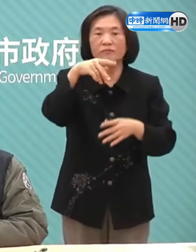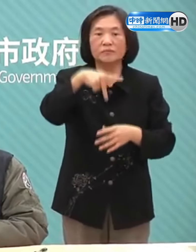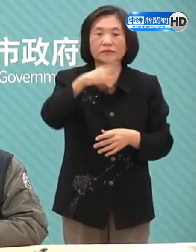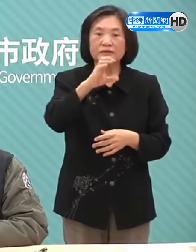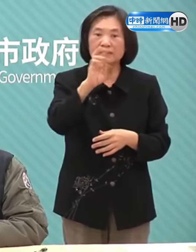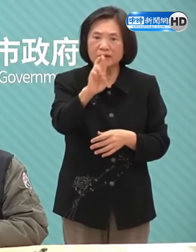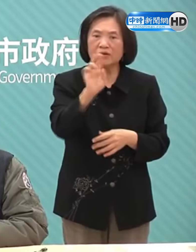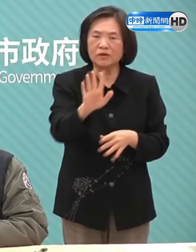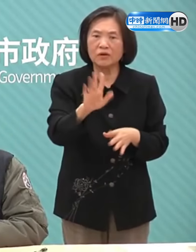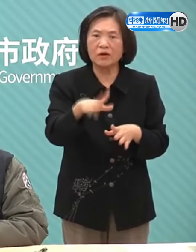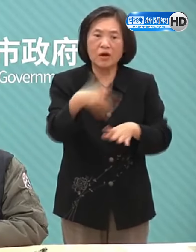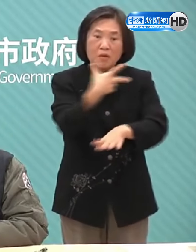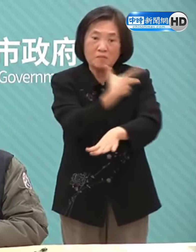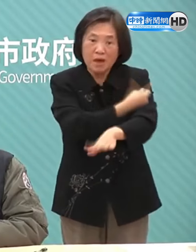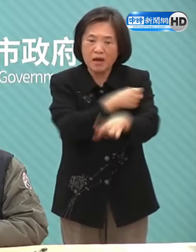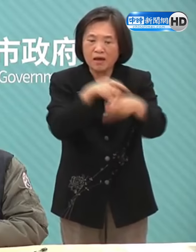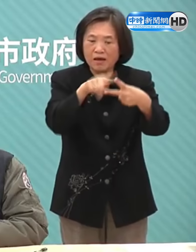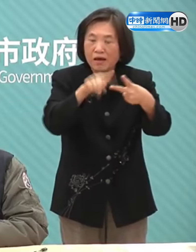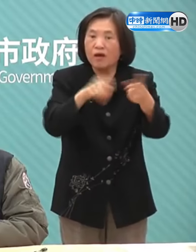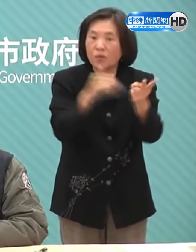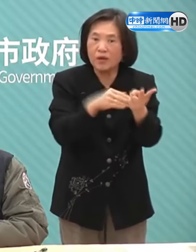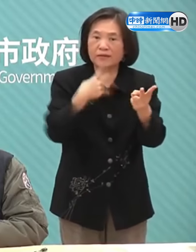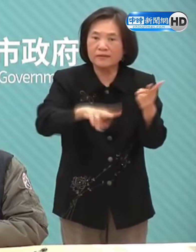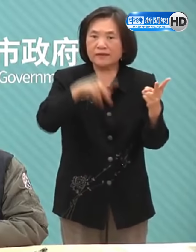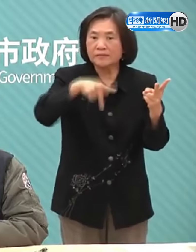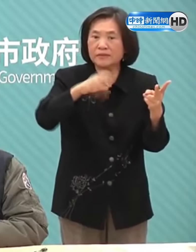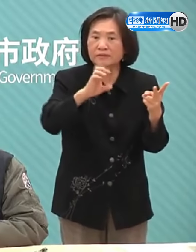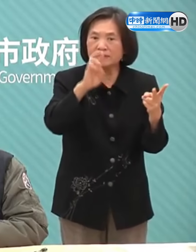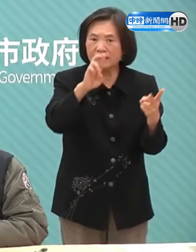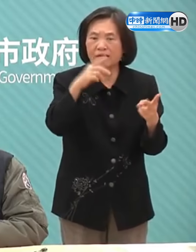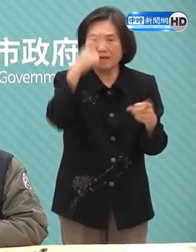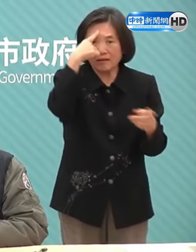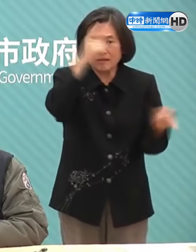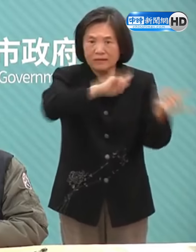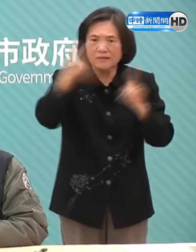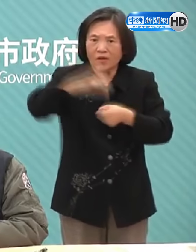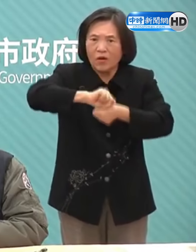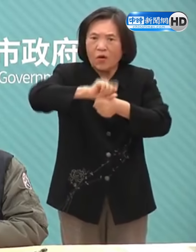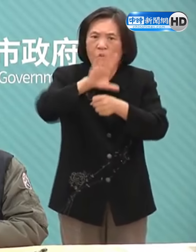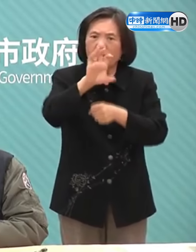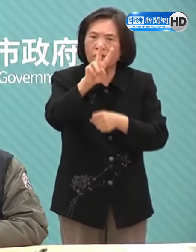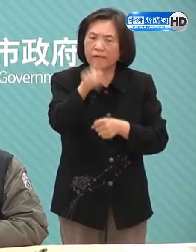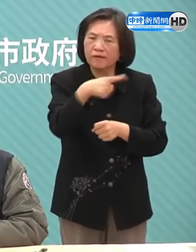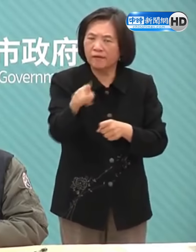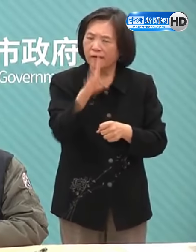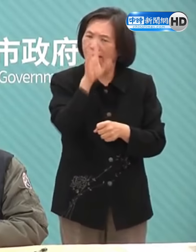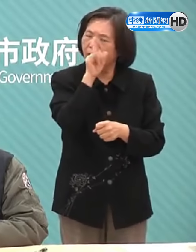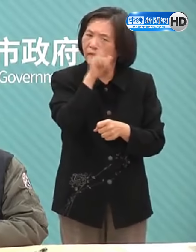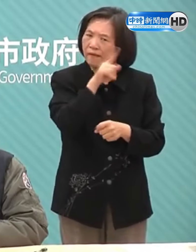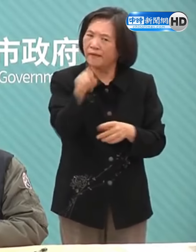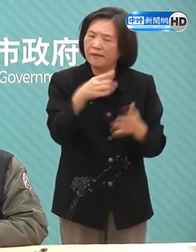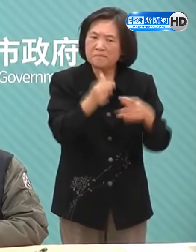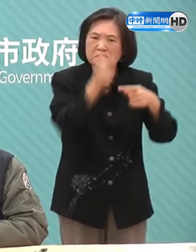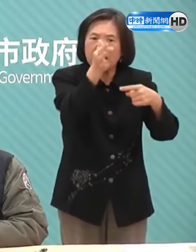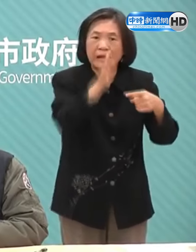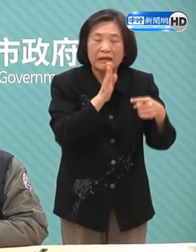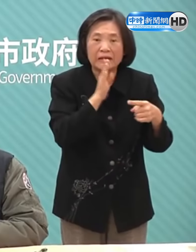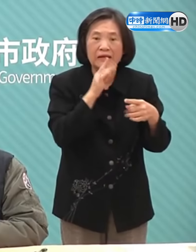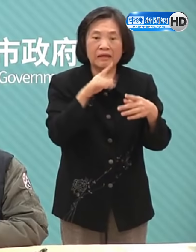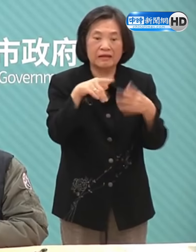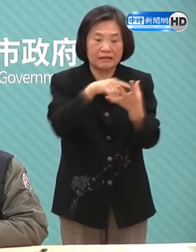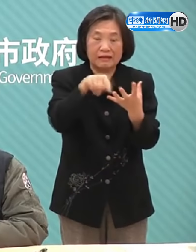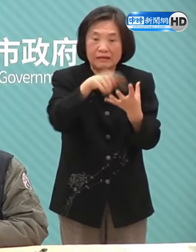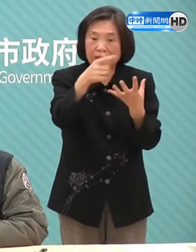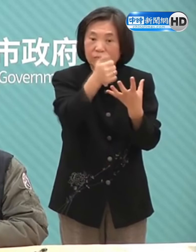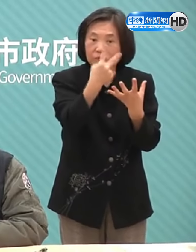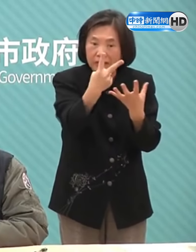打过2剂疫苗又2天内做 PCR， 然后1天可以增加92例确诊率，特别是有52例是